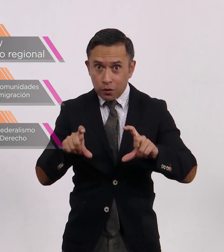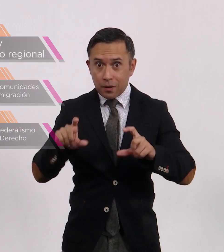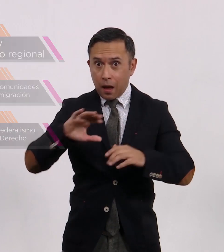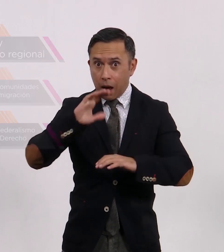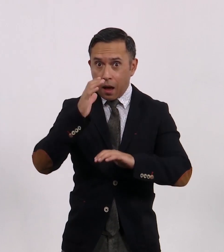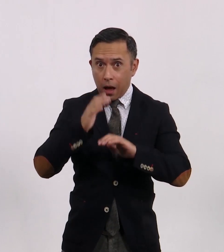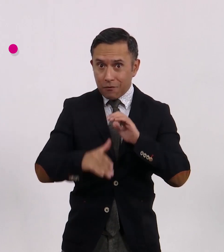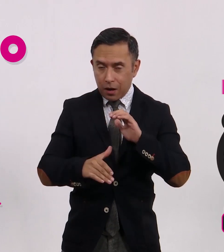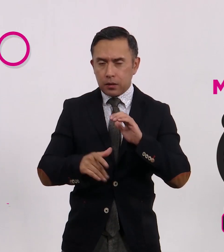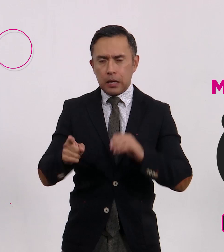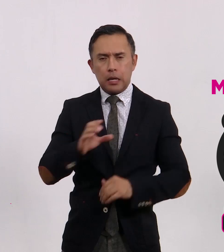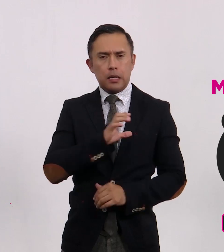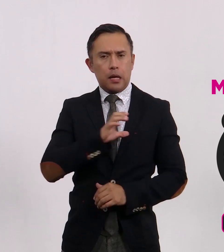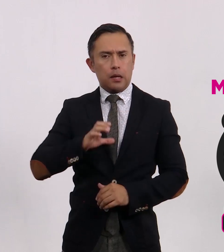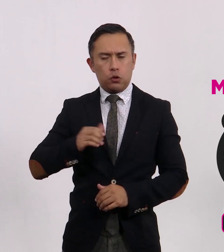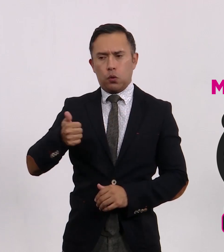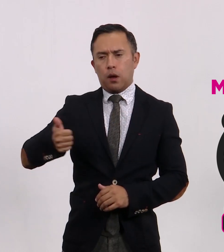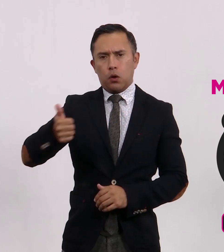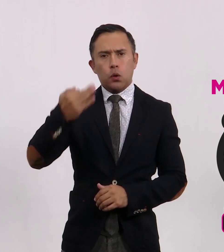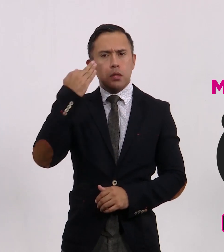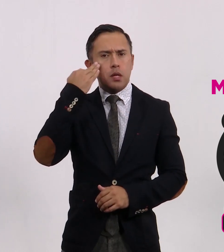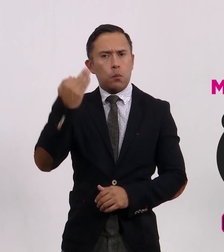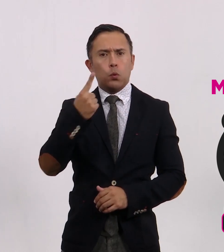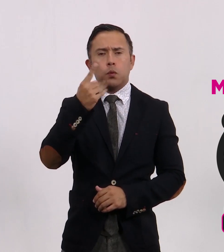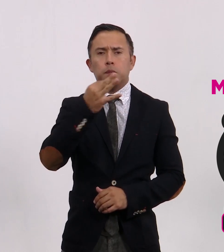candidato tendrá un minuto para una intervención final